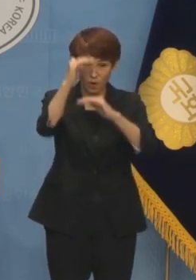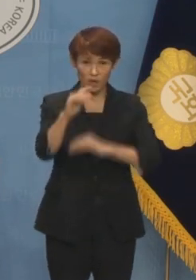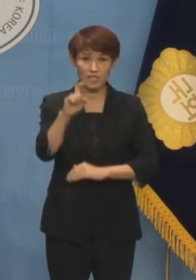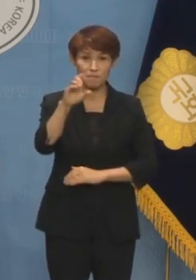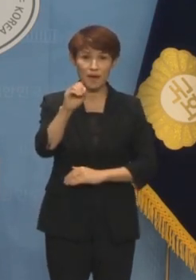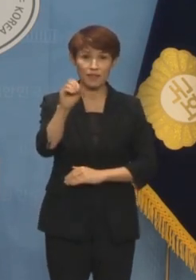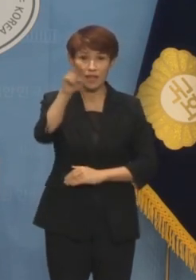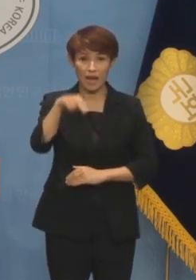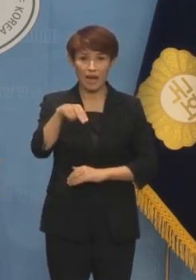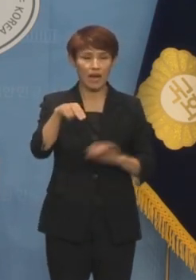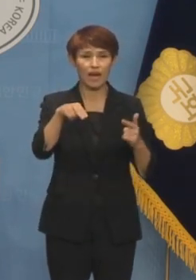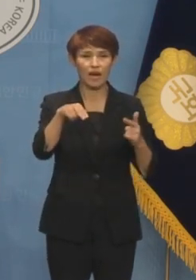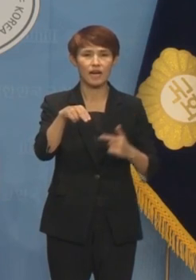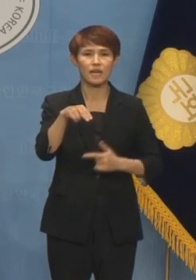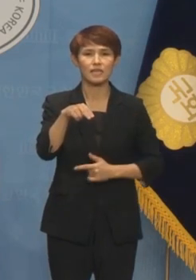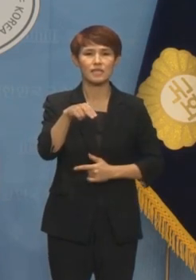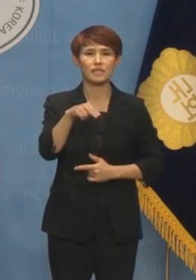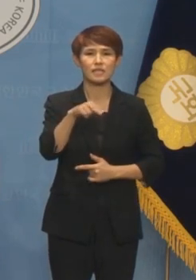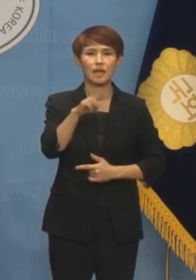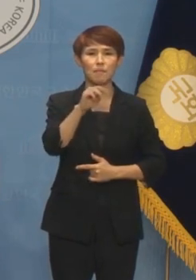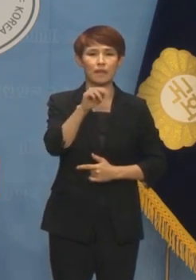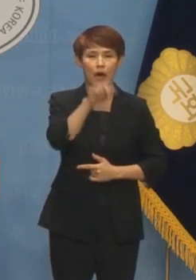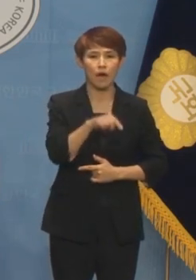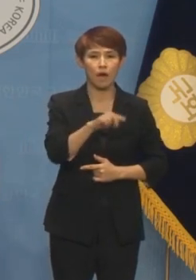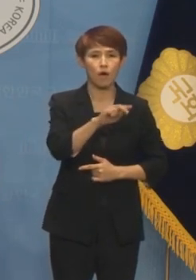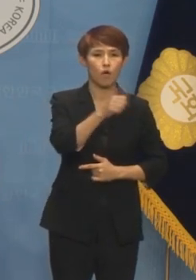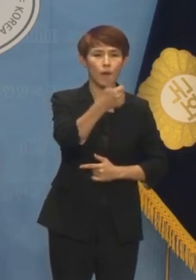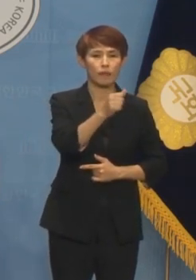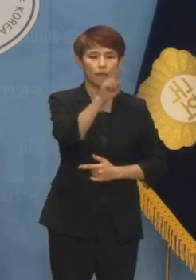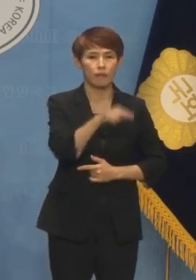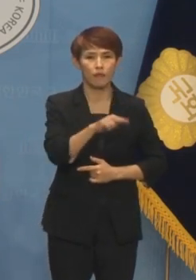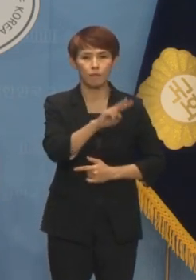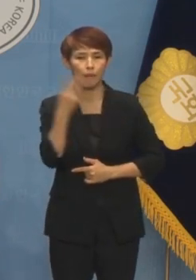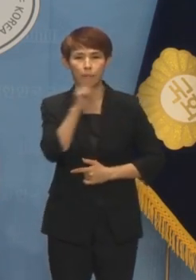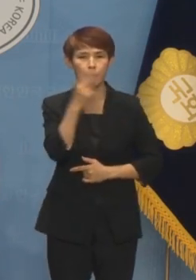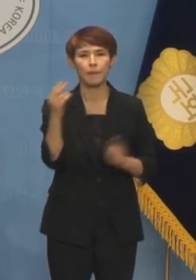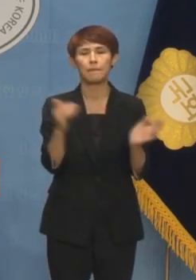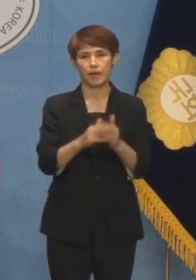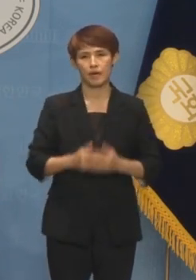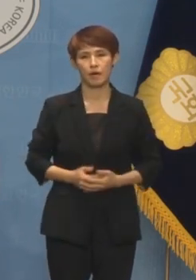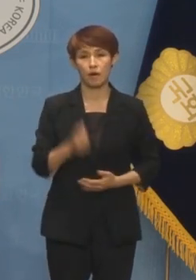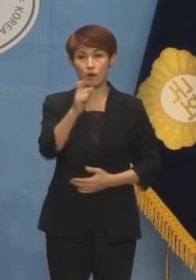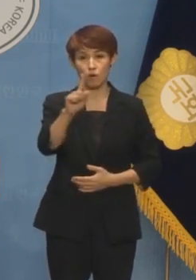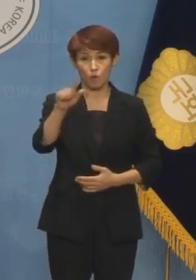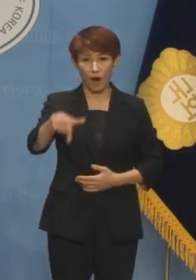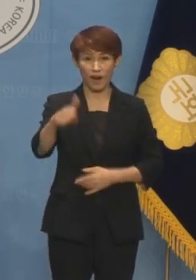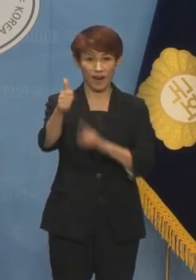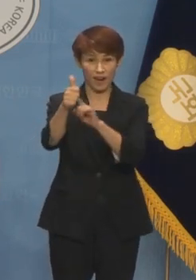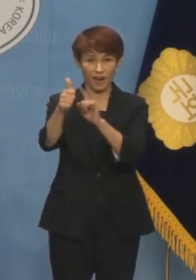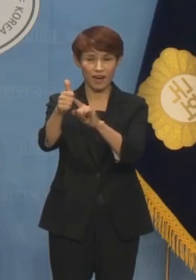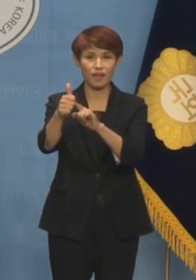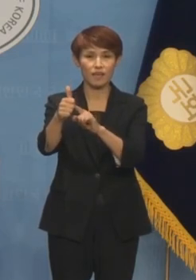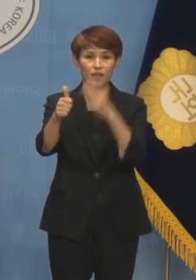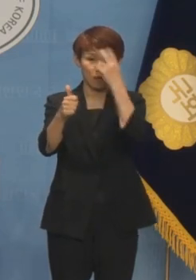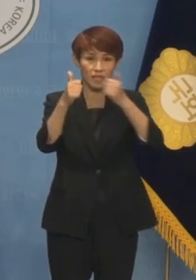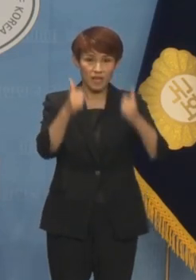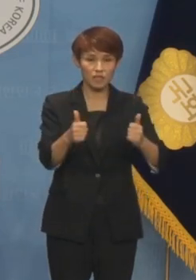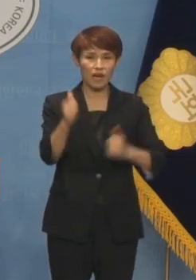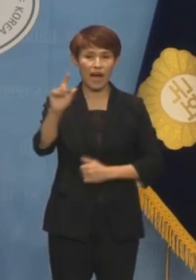달러에서 3만 달러, 5만 달러로 계속 뒤바뀌었기 때문입니다. 곽 씨는 검찰에서 한